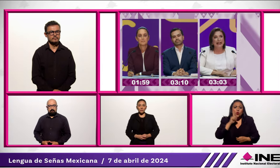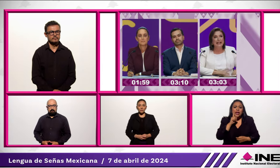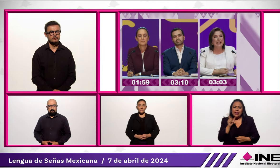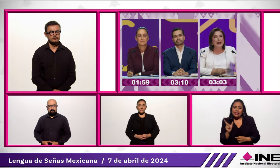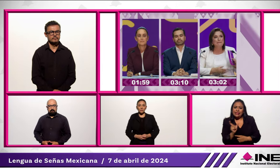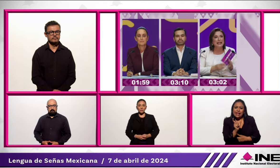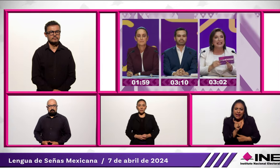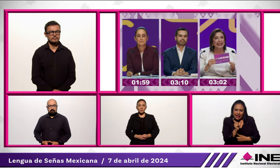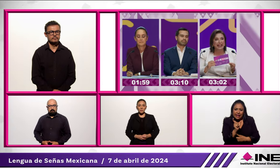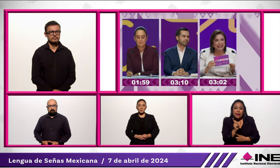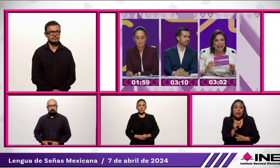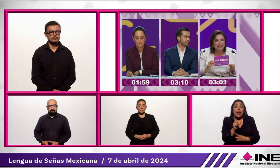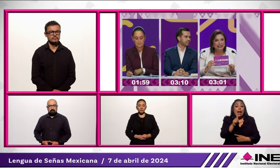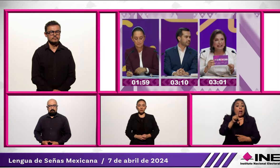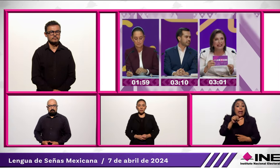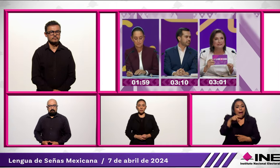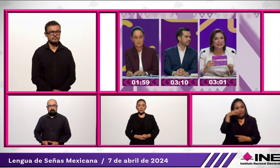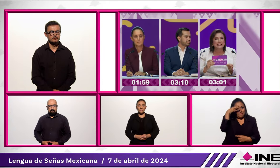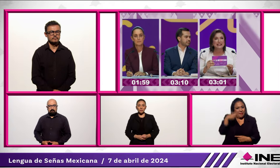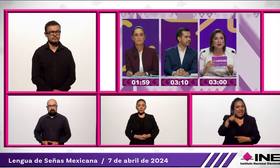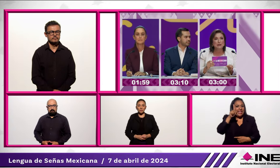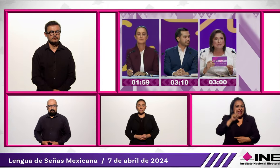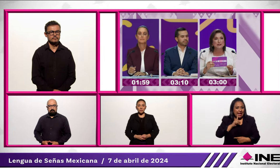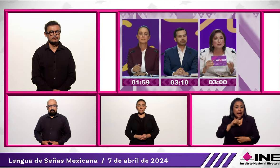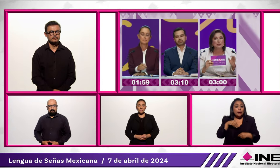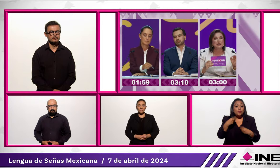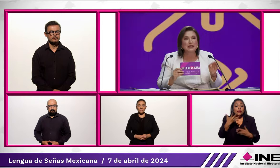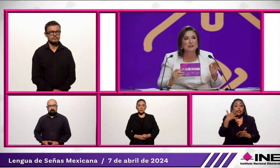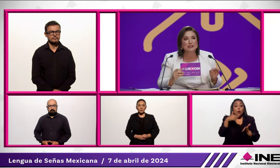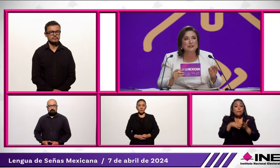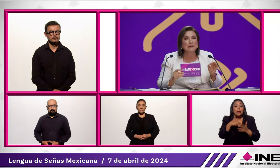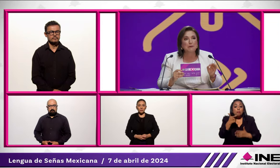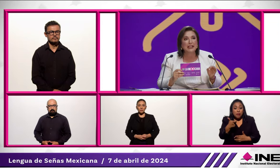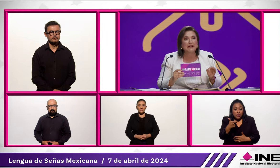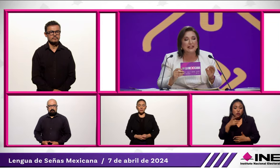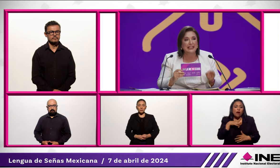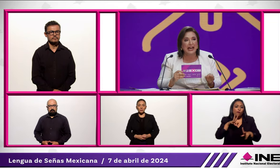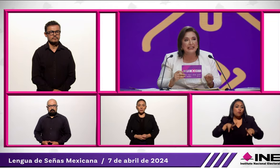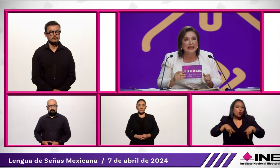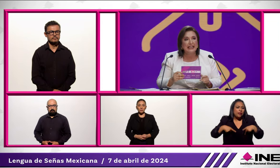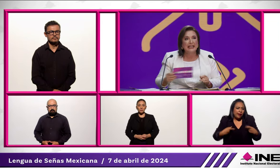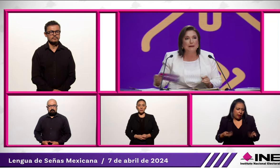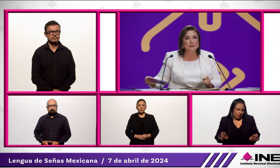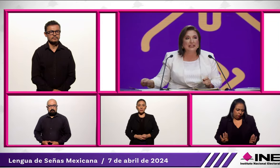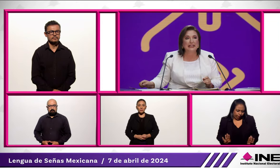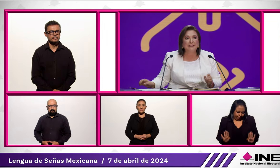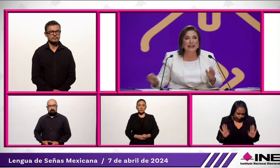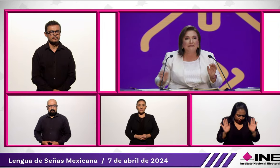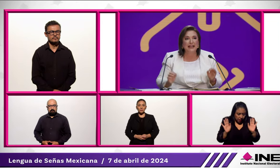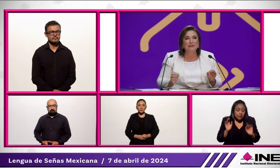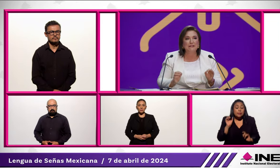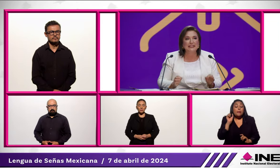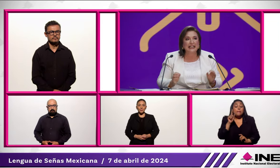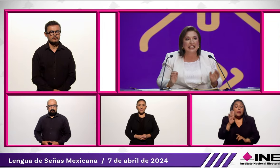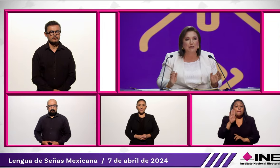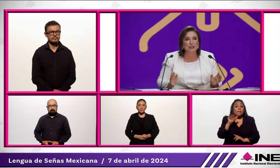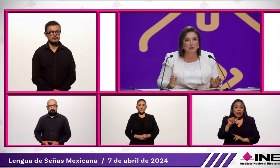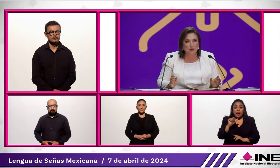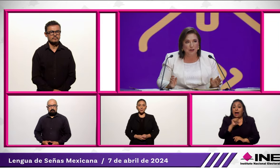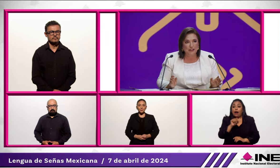tarjeta La Mexicana, que les va a dar 5 mil pesos cuando estén en una condición de vulnerabilidad, y vamos a llevar la beca